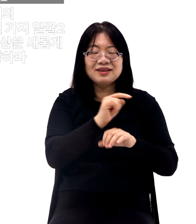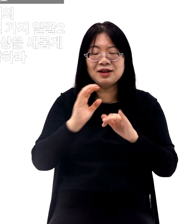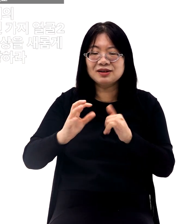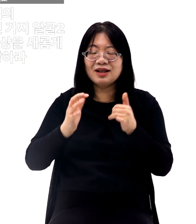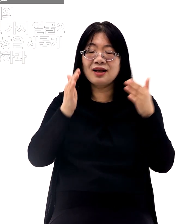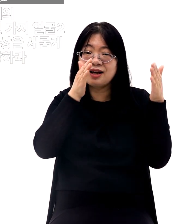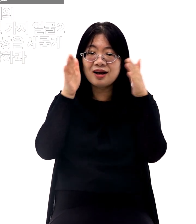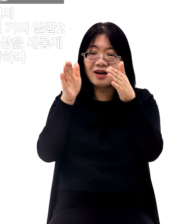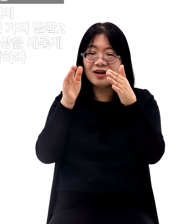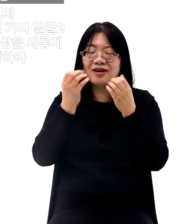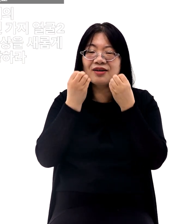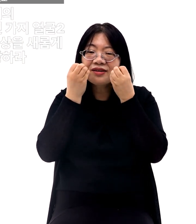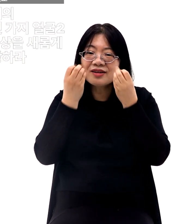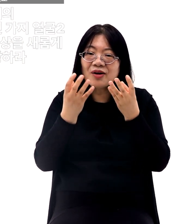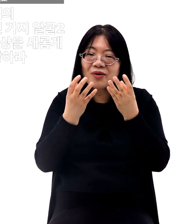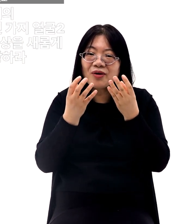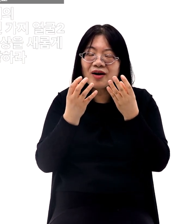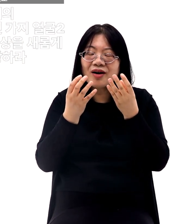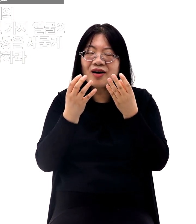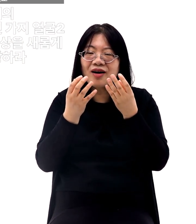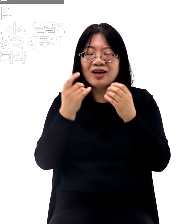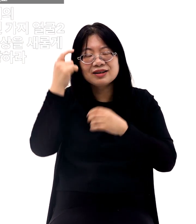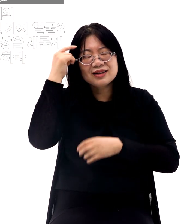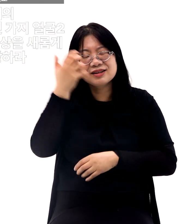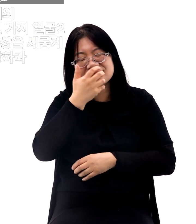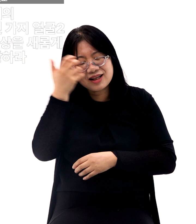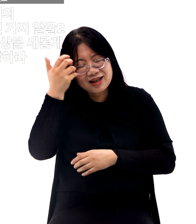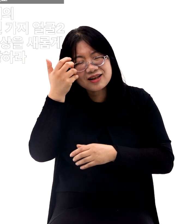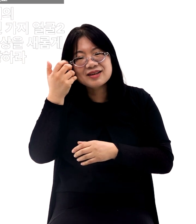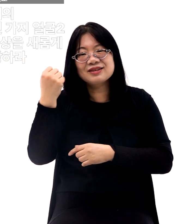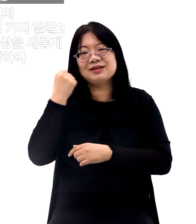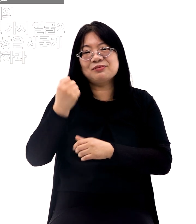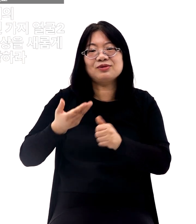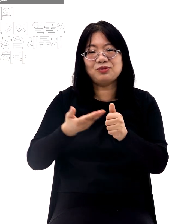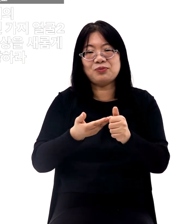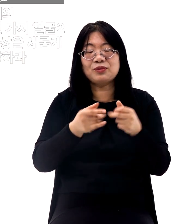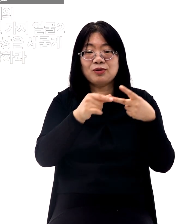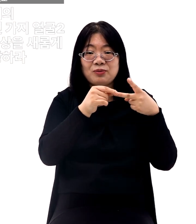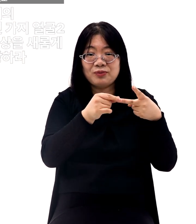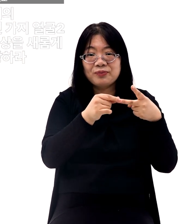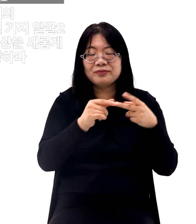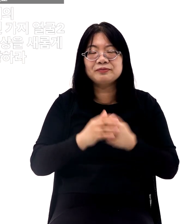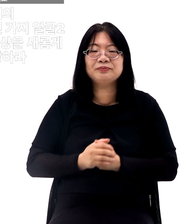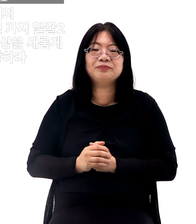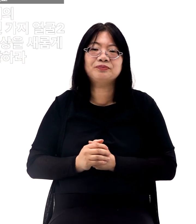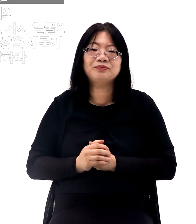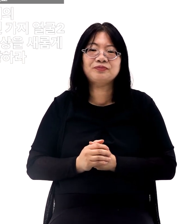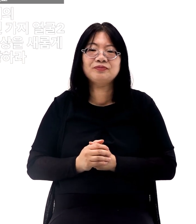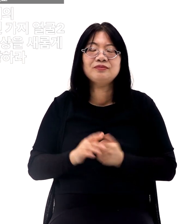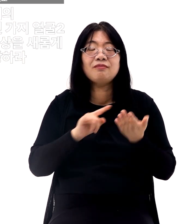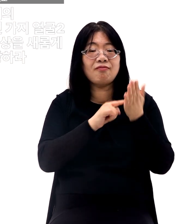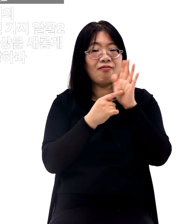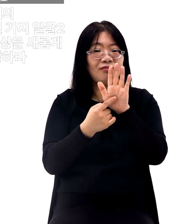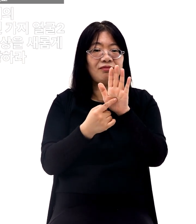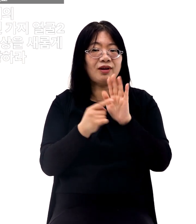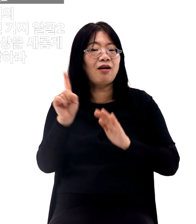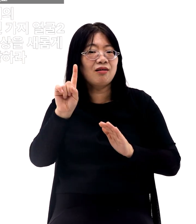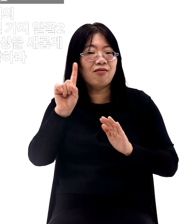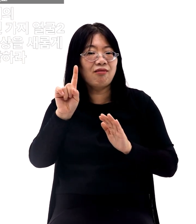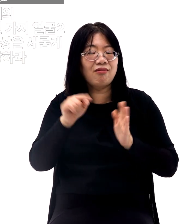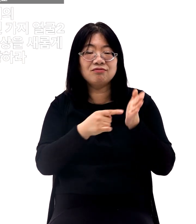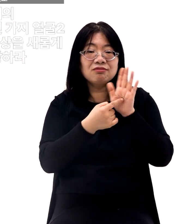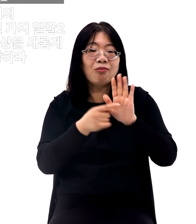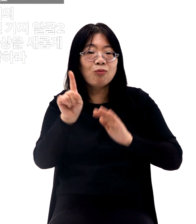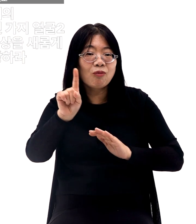세상을 향한 새로운 상상력을 제공한다. 두 번째는 드러낸다. 뭘